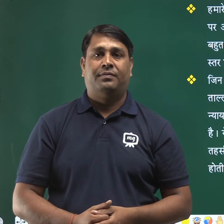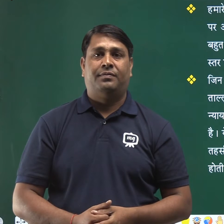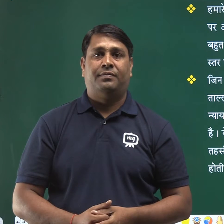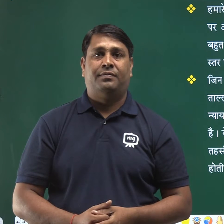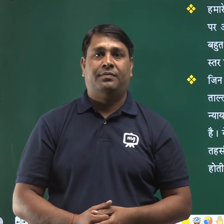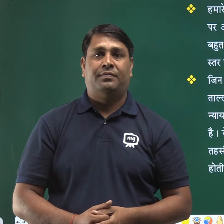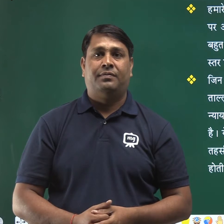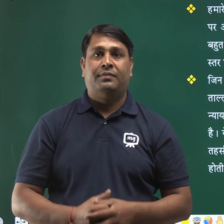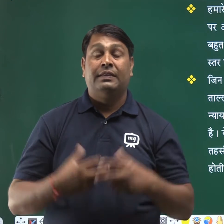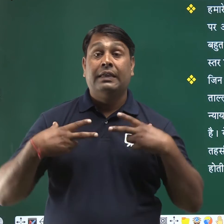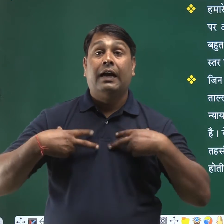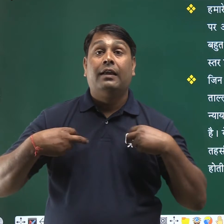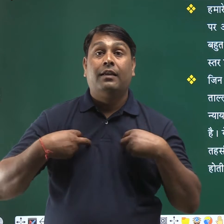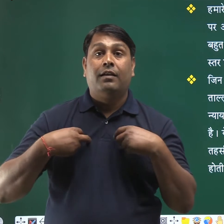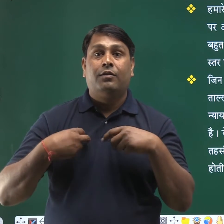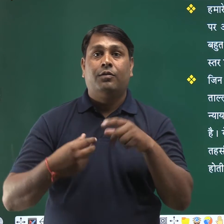अदालतों की संरचना